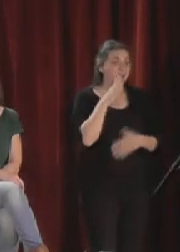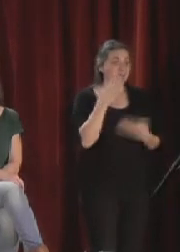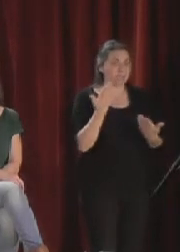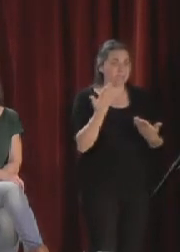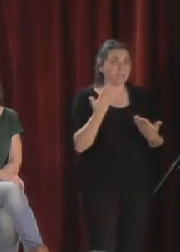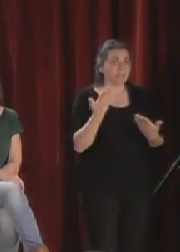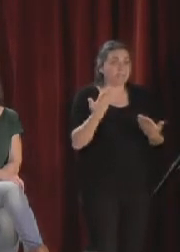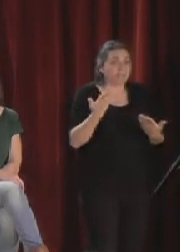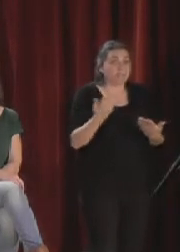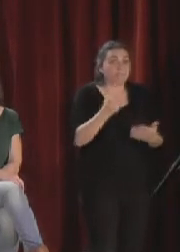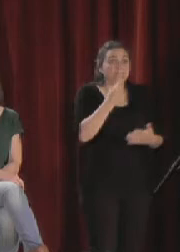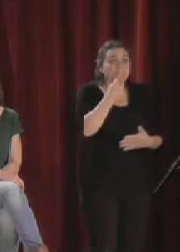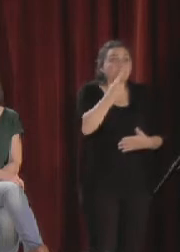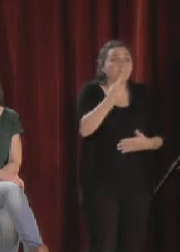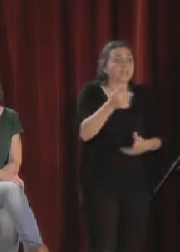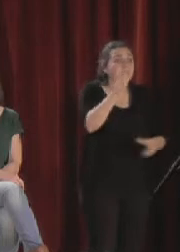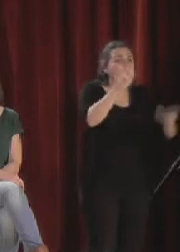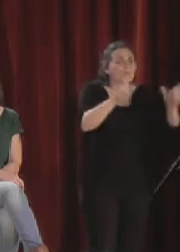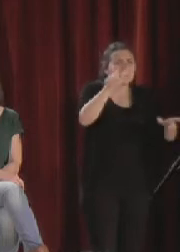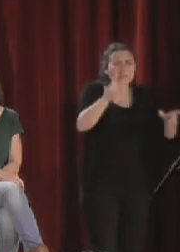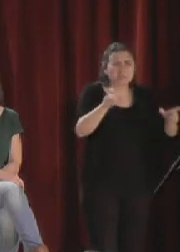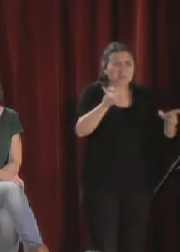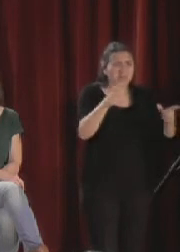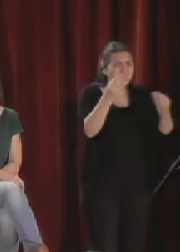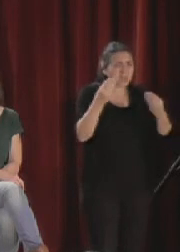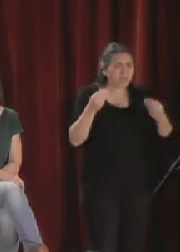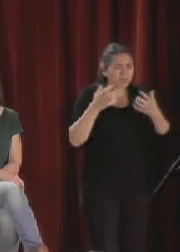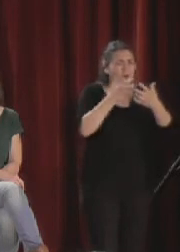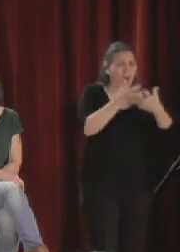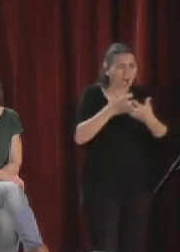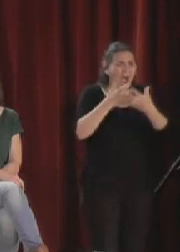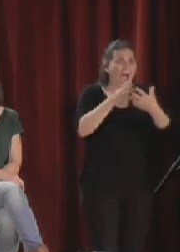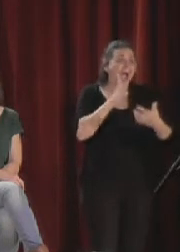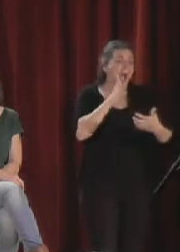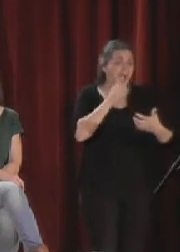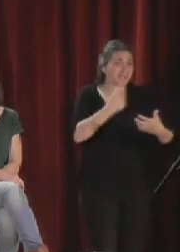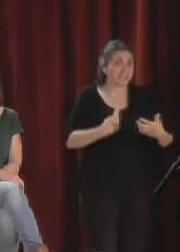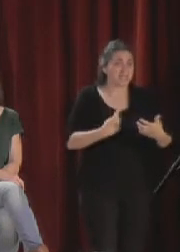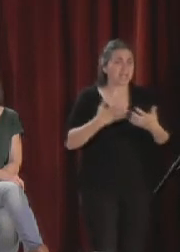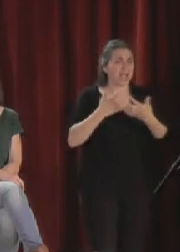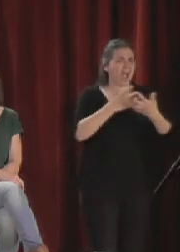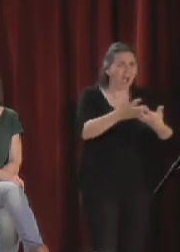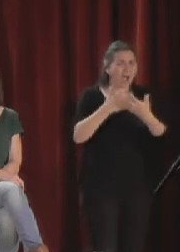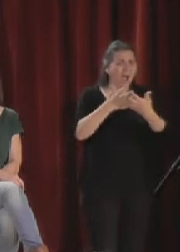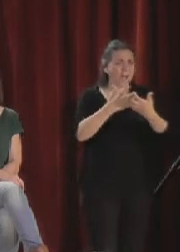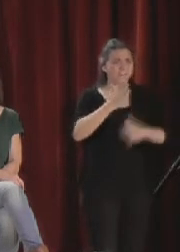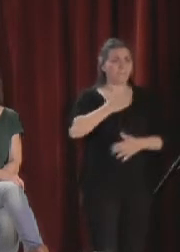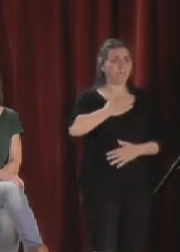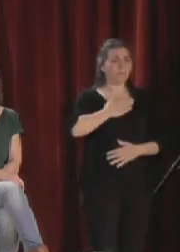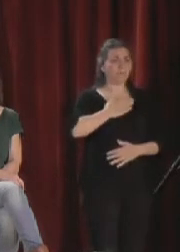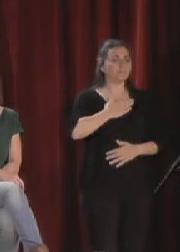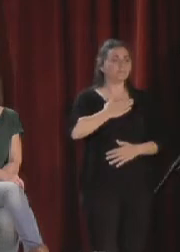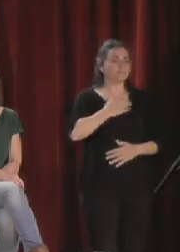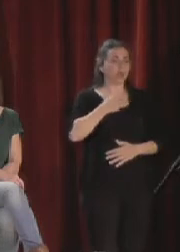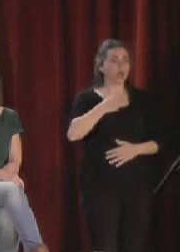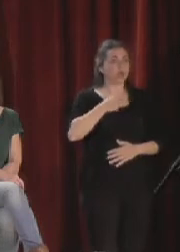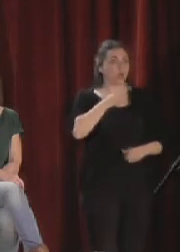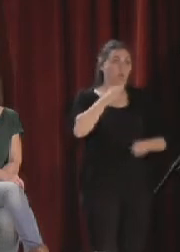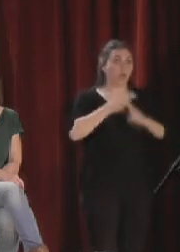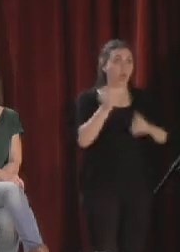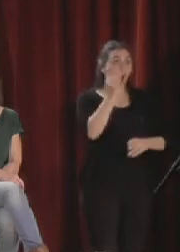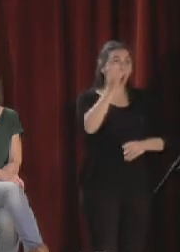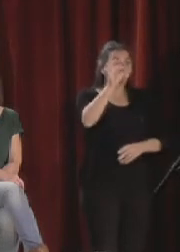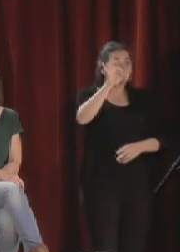Básicamente, hai xente que leva moito tempo loitando, como xa dixo algún. Para min, como Josito,